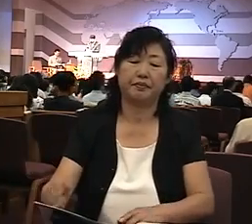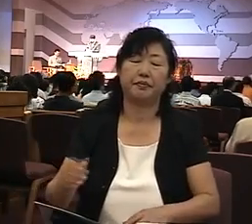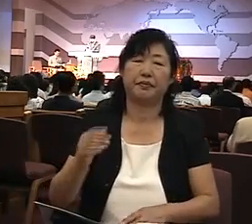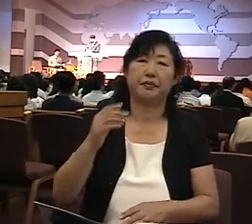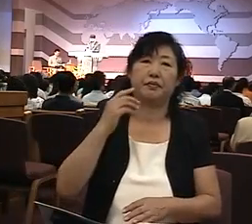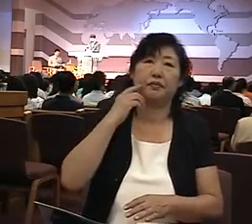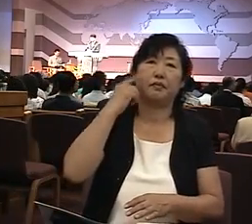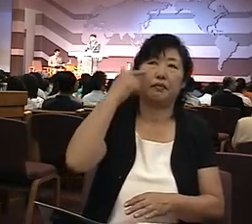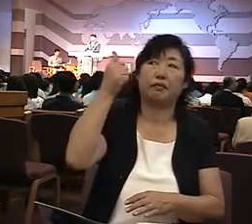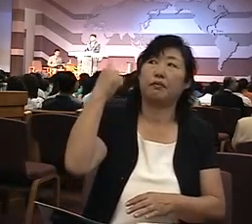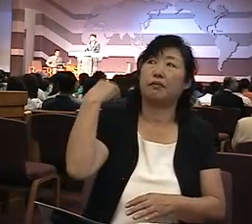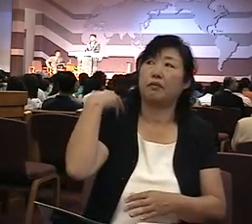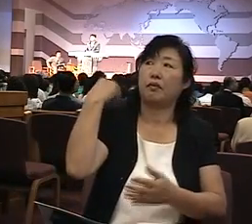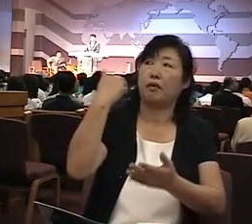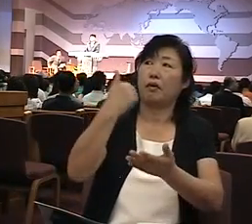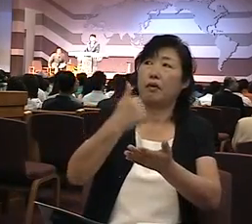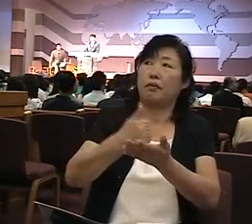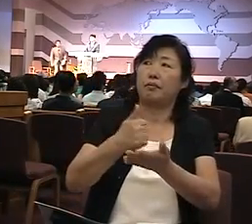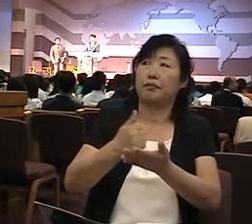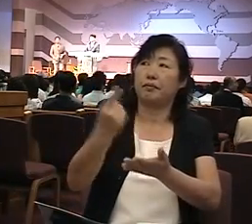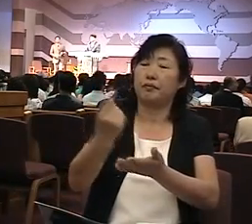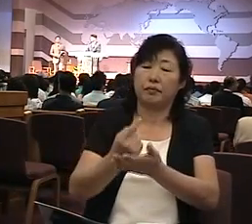전수되는 믿음이라는 제목으로 말씀 전하시겠습니다.